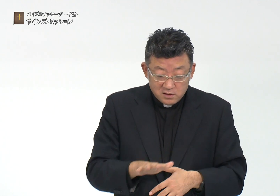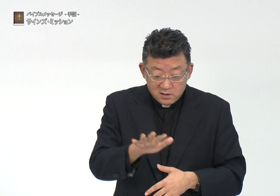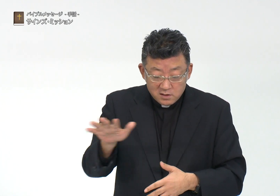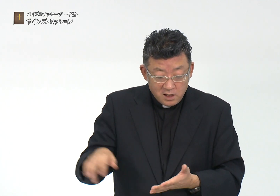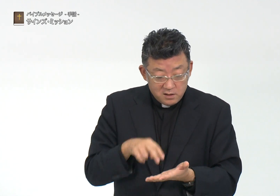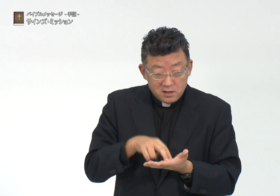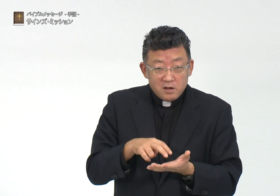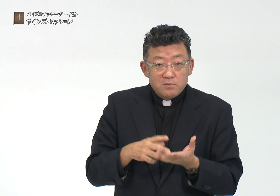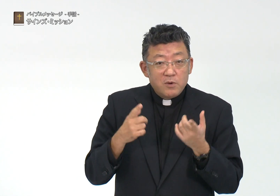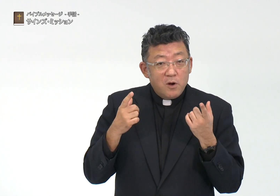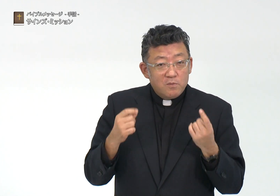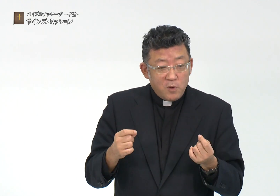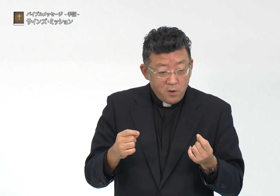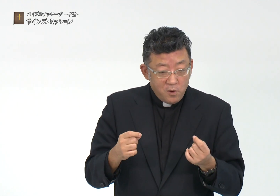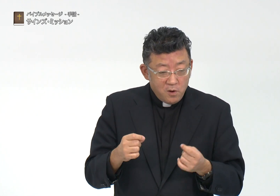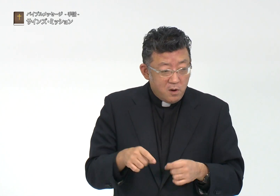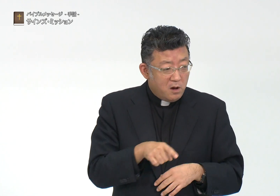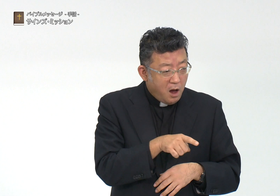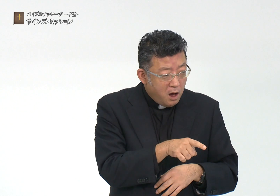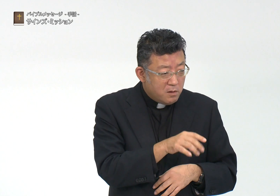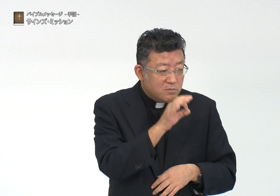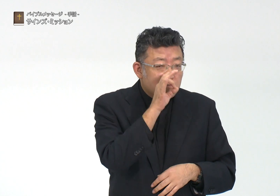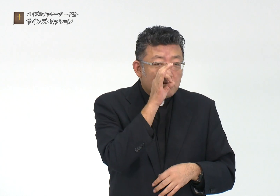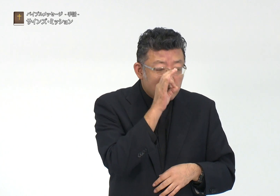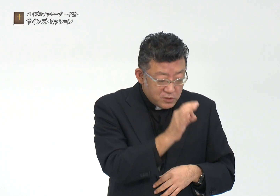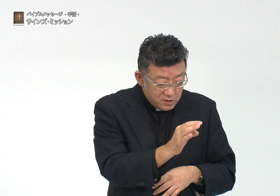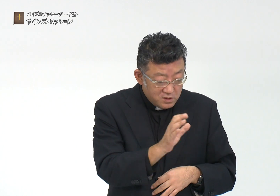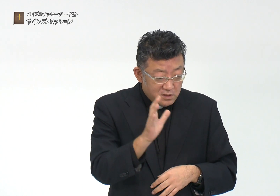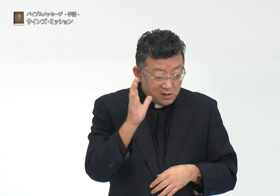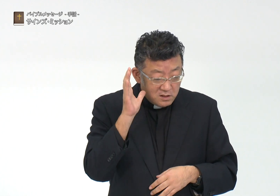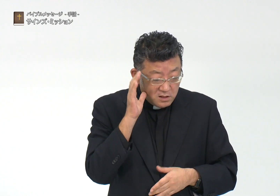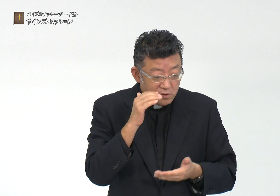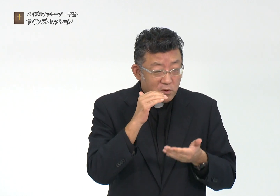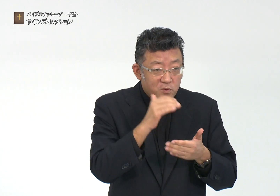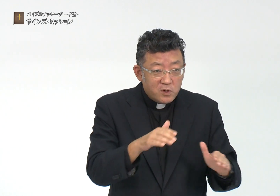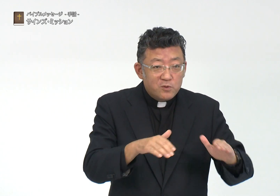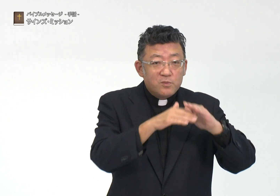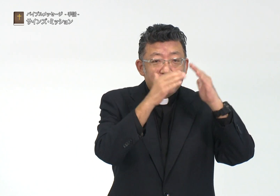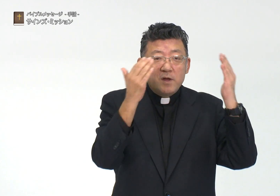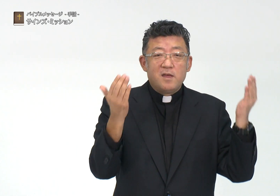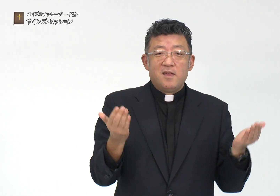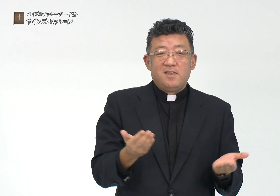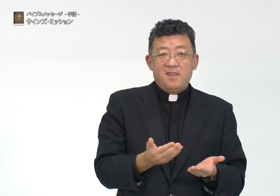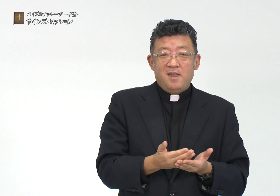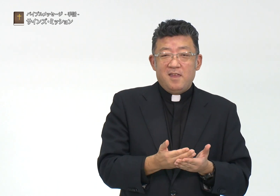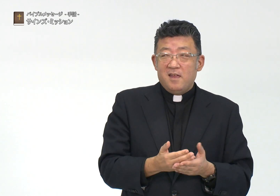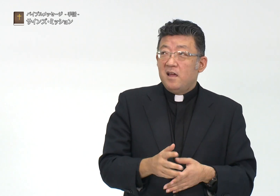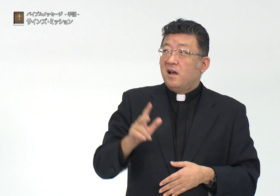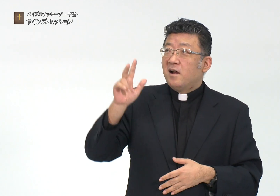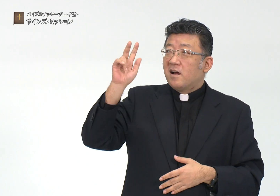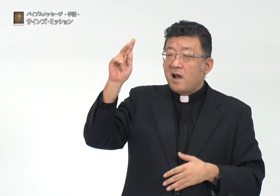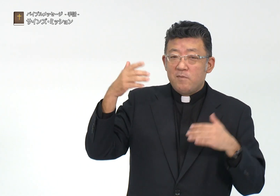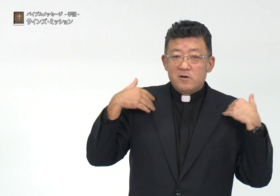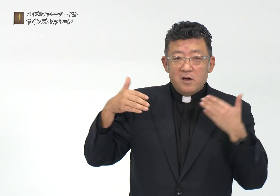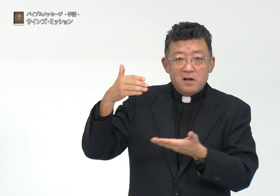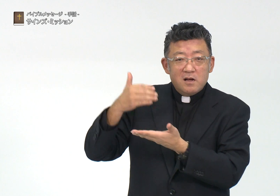この身に成りをますようにと話した同じように羊飼いたちも見聞きしたことが全て